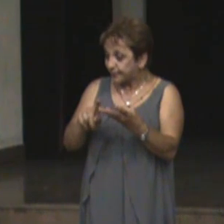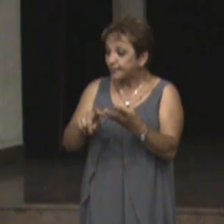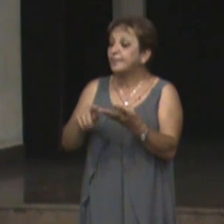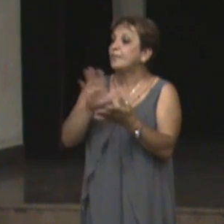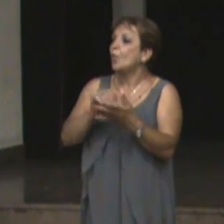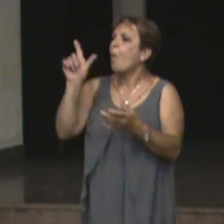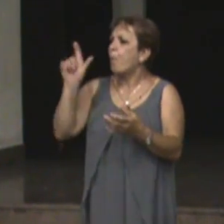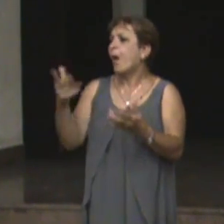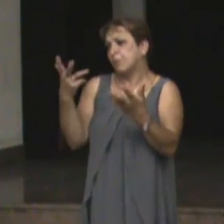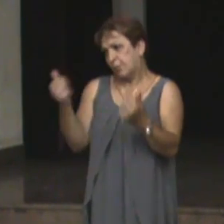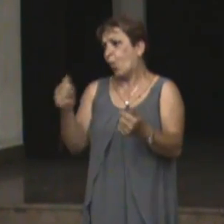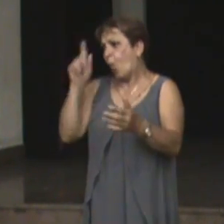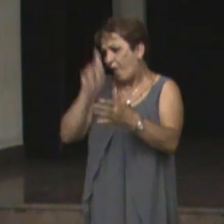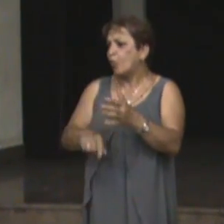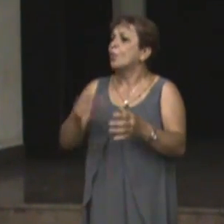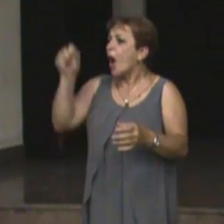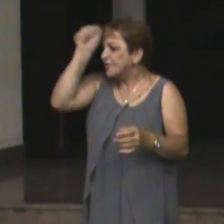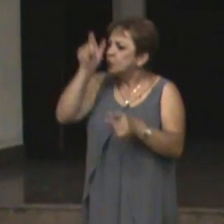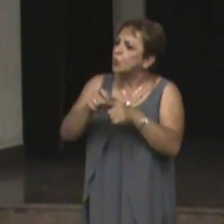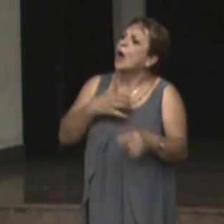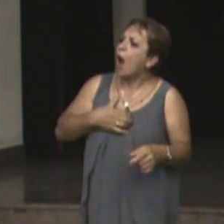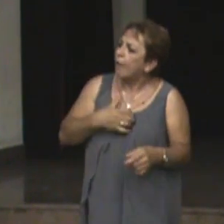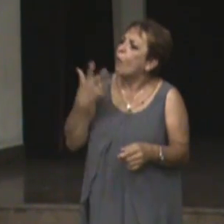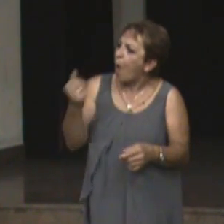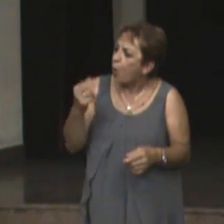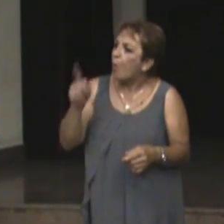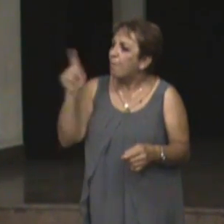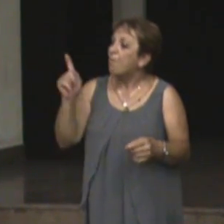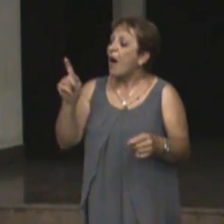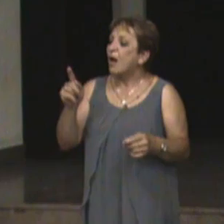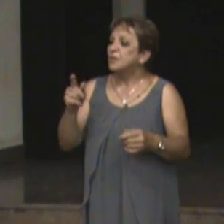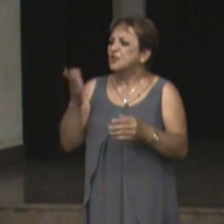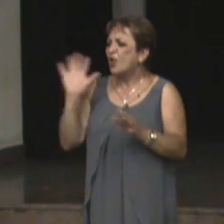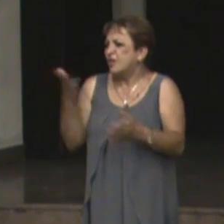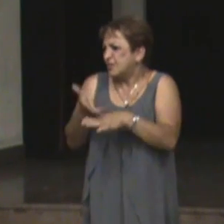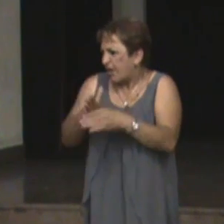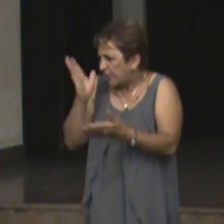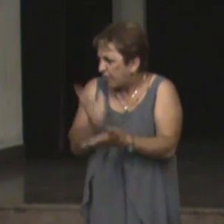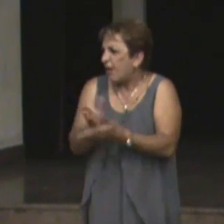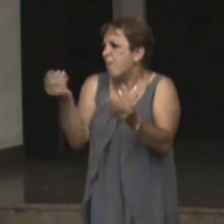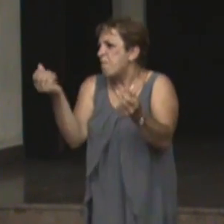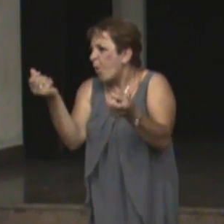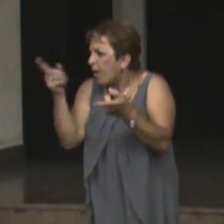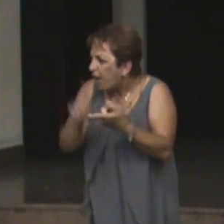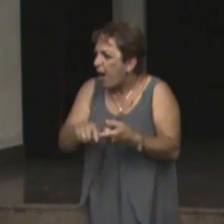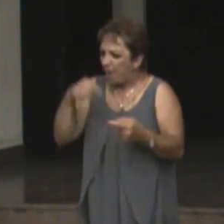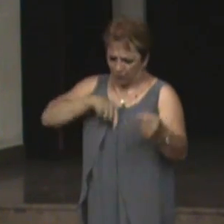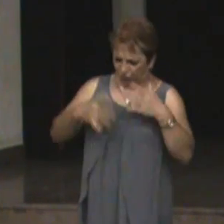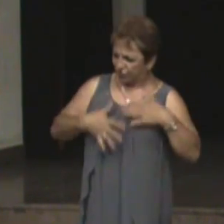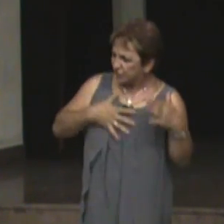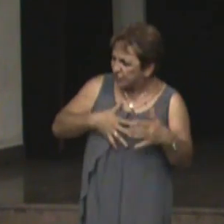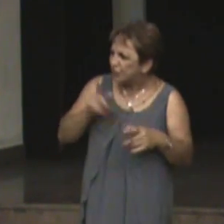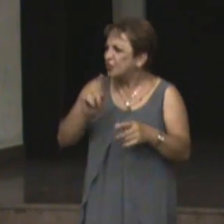նույնպես ընդունում են և կարևորում են Աստծո խոսքը, բայց աշխարհի հոգսերը, նյութական անհանգստություններն